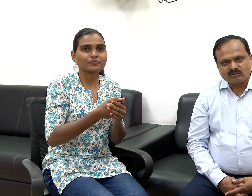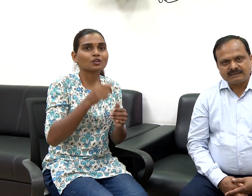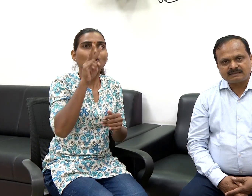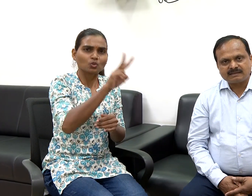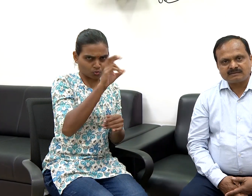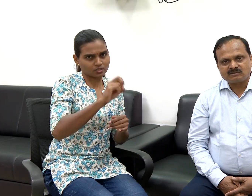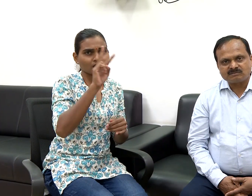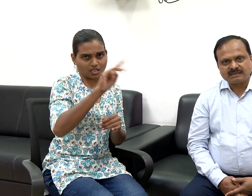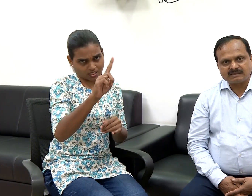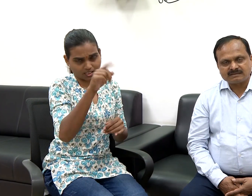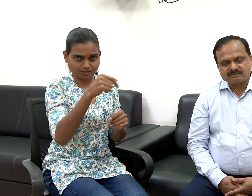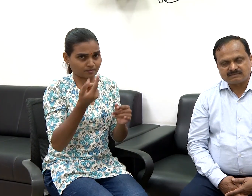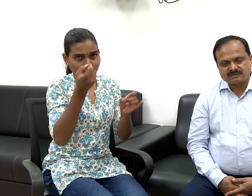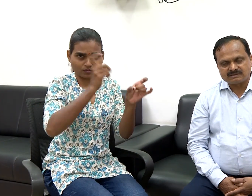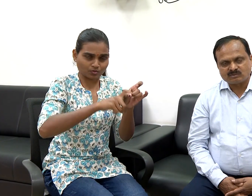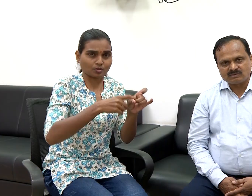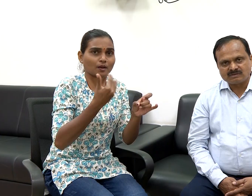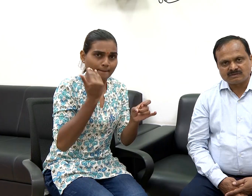किया था तो मेरे कुल